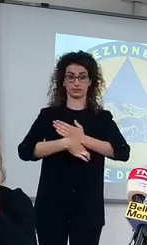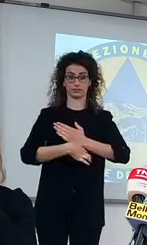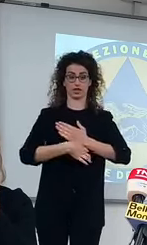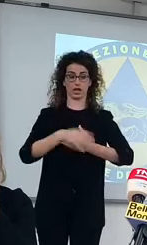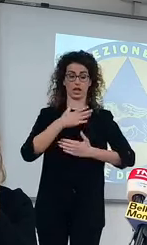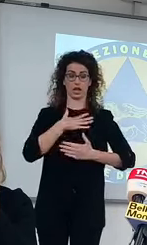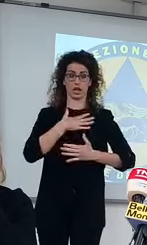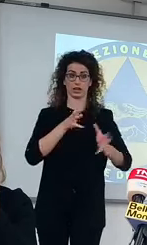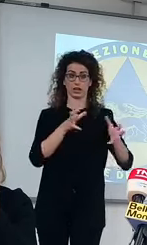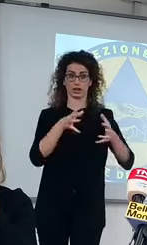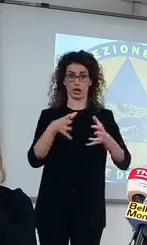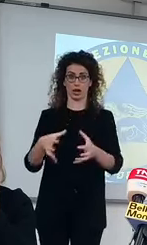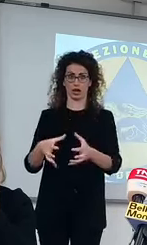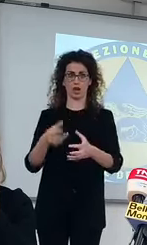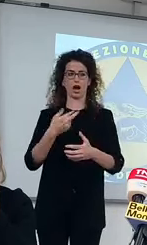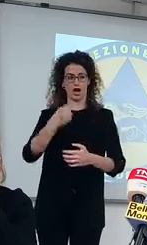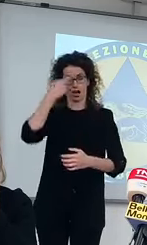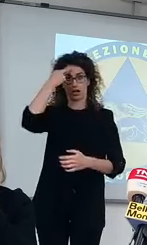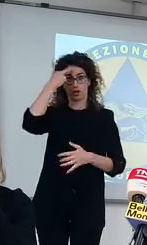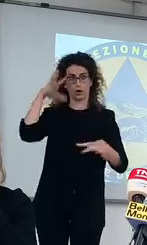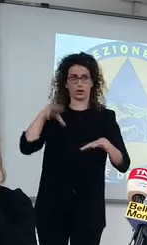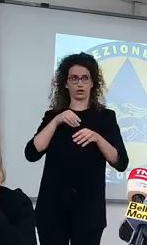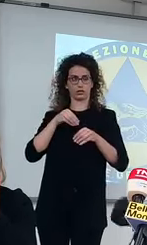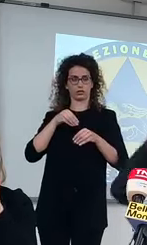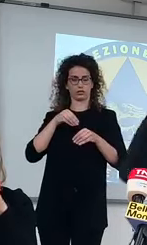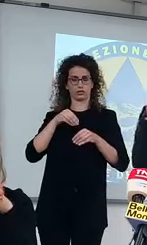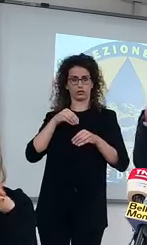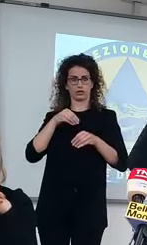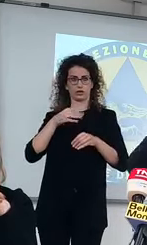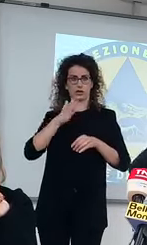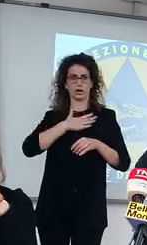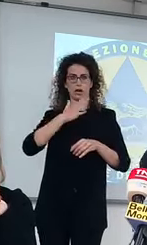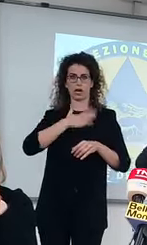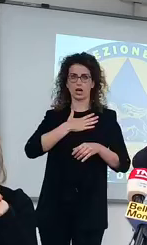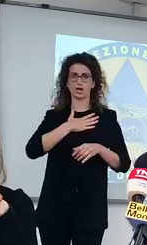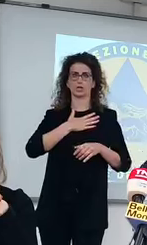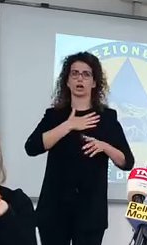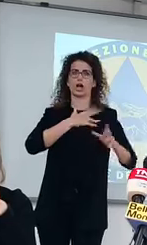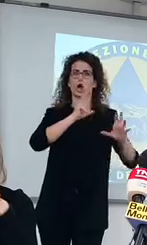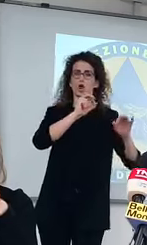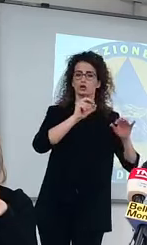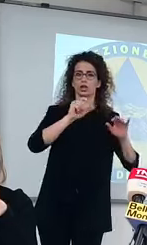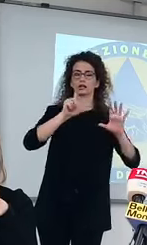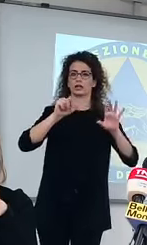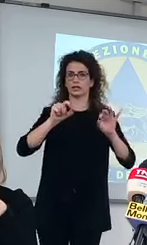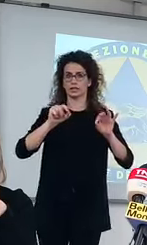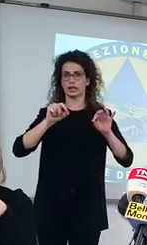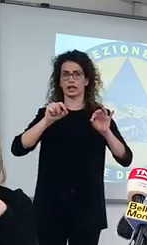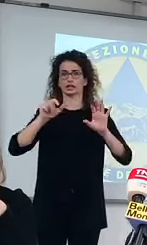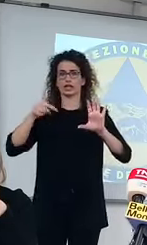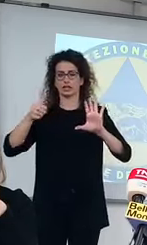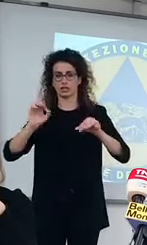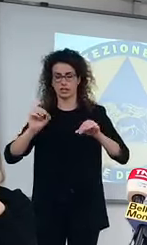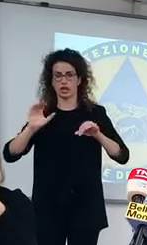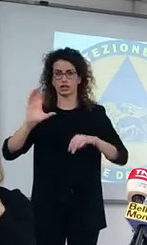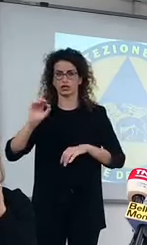di età, vi ricordate quanto ossessionati siamo stati, no? Gli over 80, 70, 60, 50,